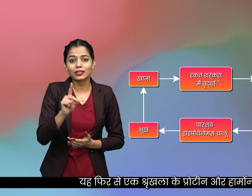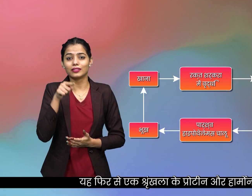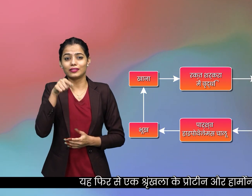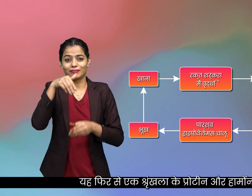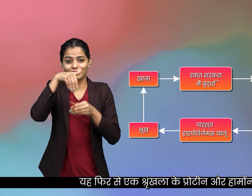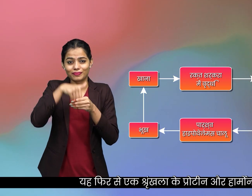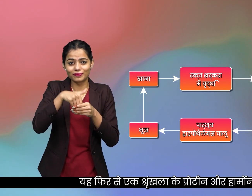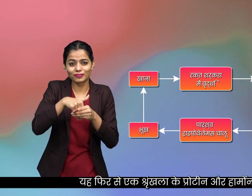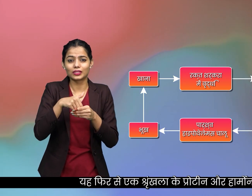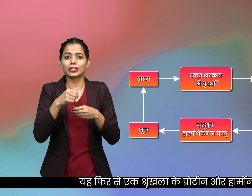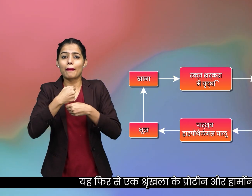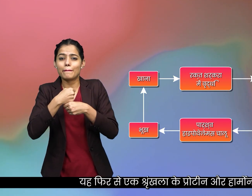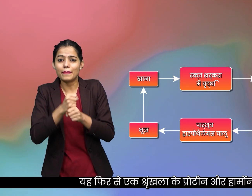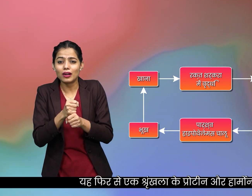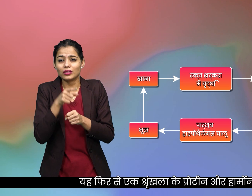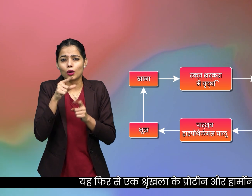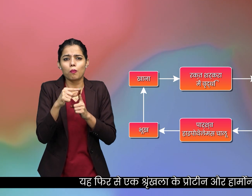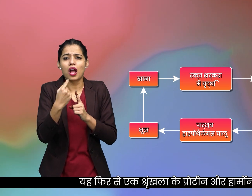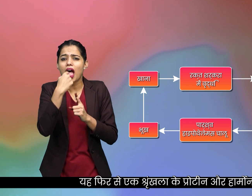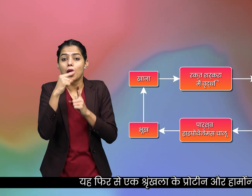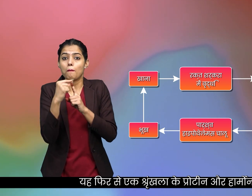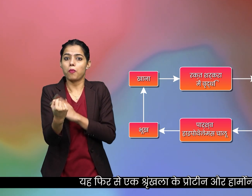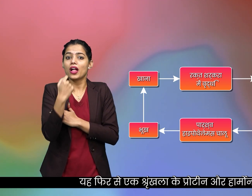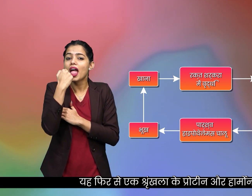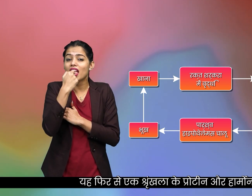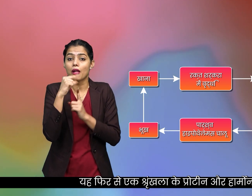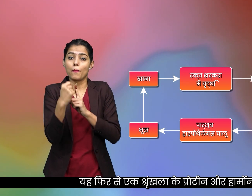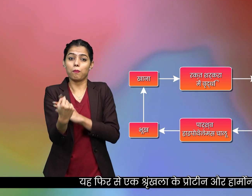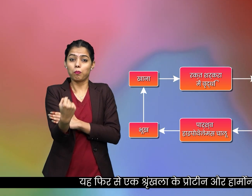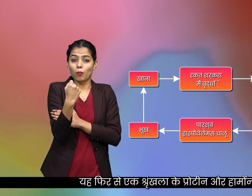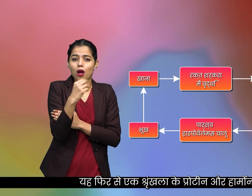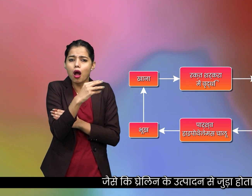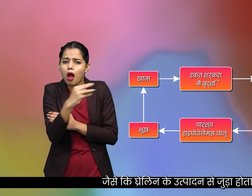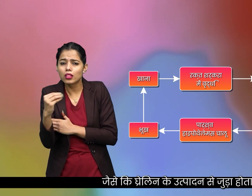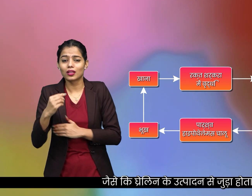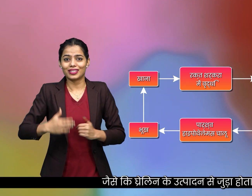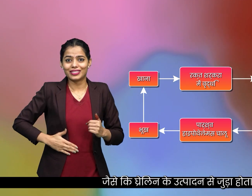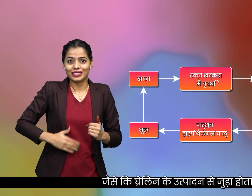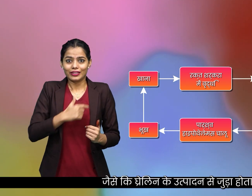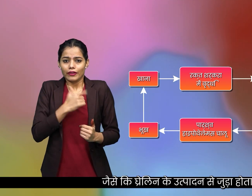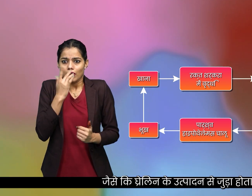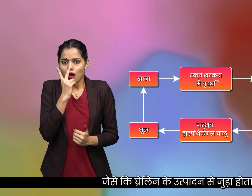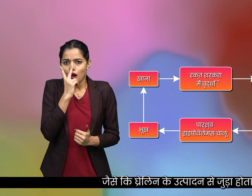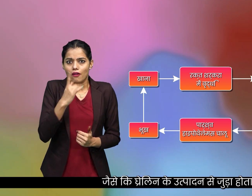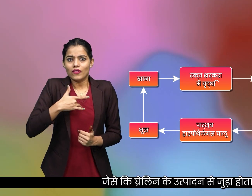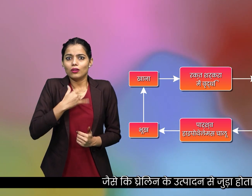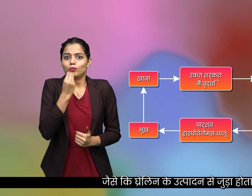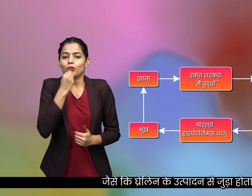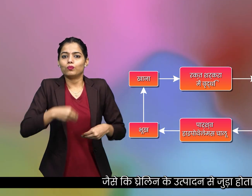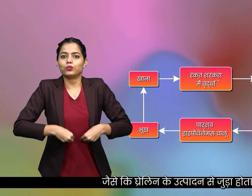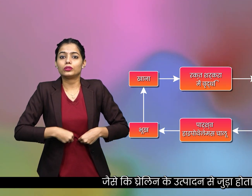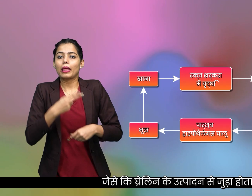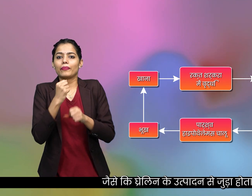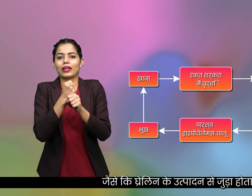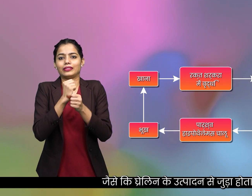यह फिर से एक श्रृंखला के प्रोटीन और हार्मोन जैसे कि ग्रेलिन के उत्पादन से